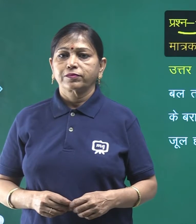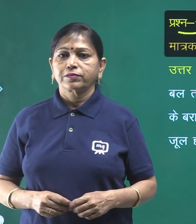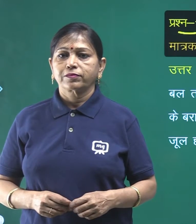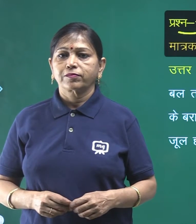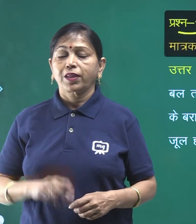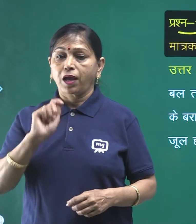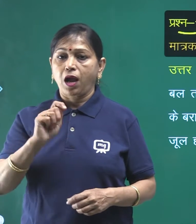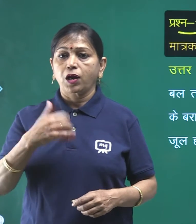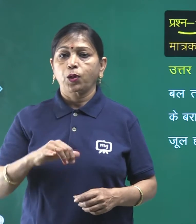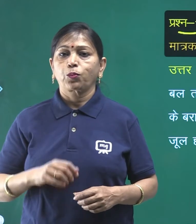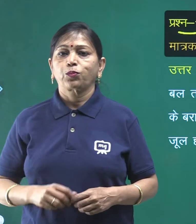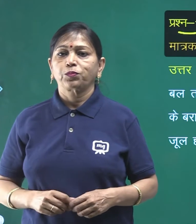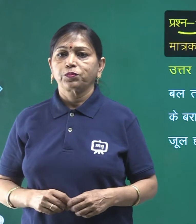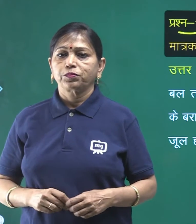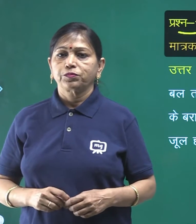कार्य को